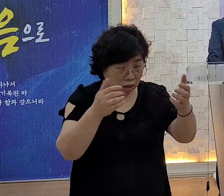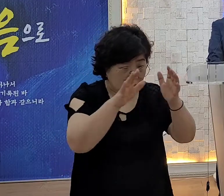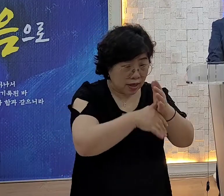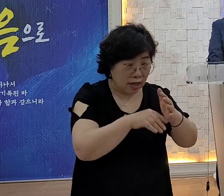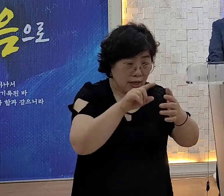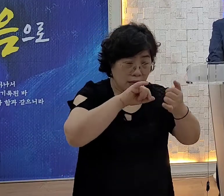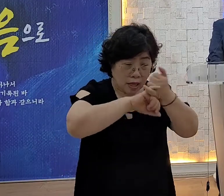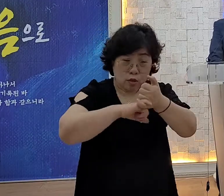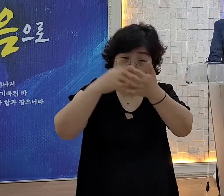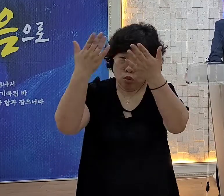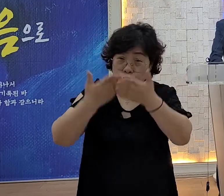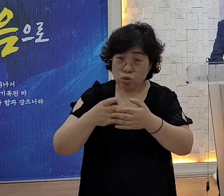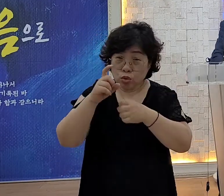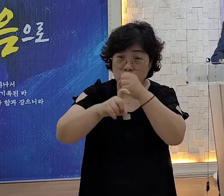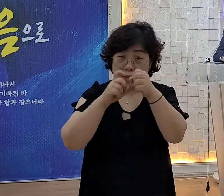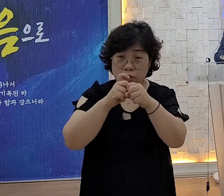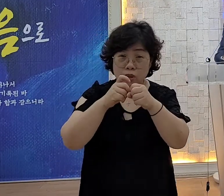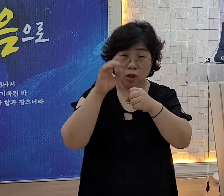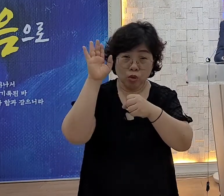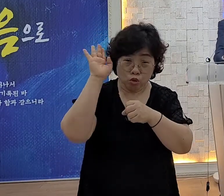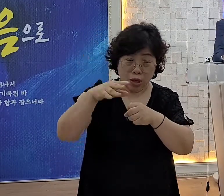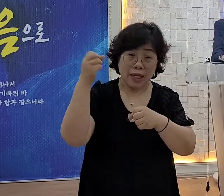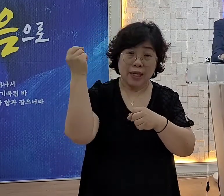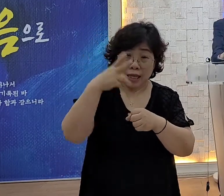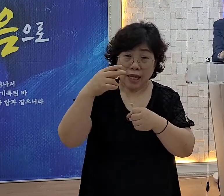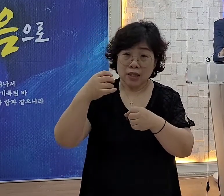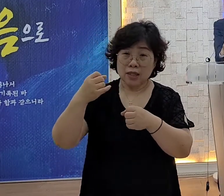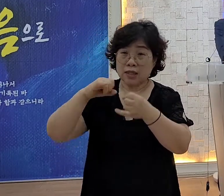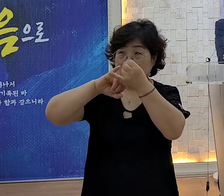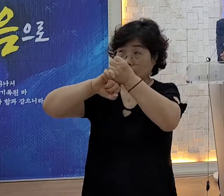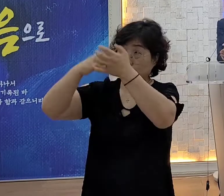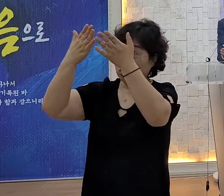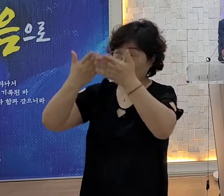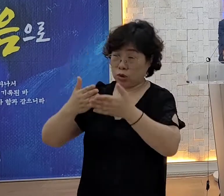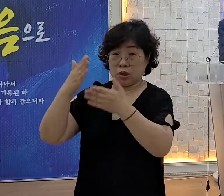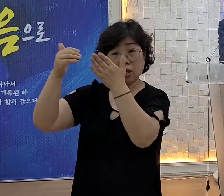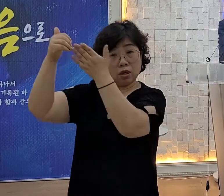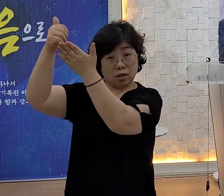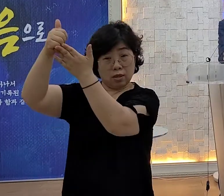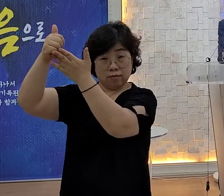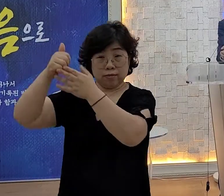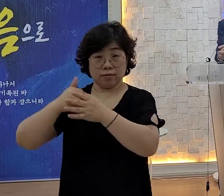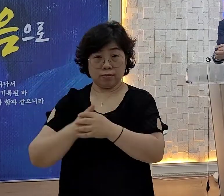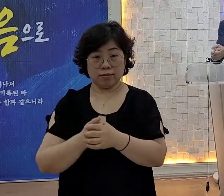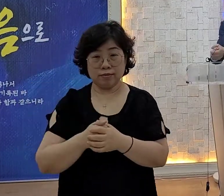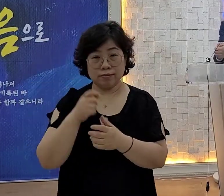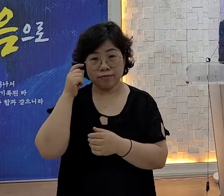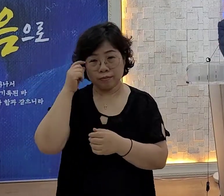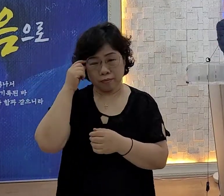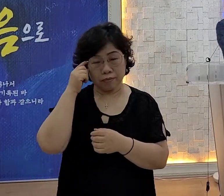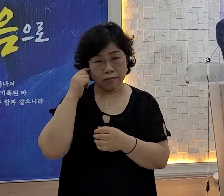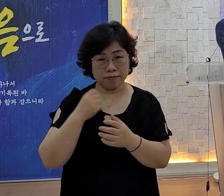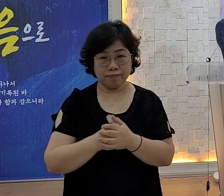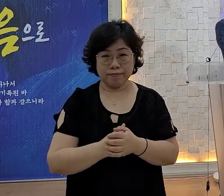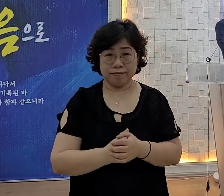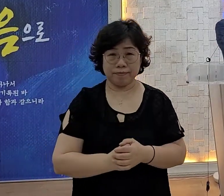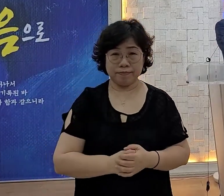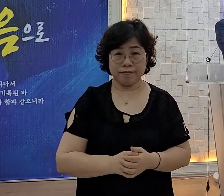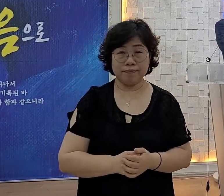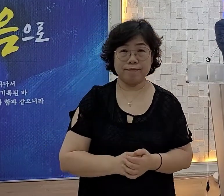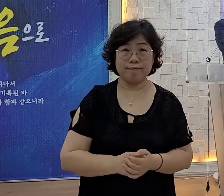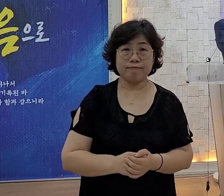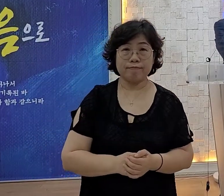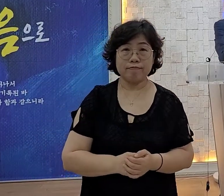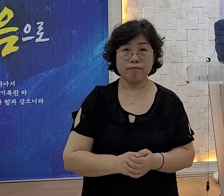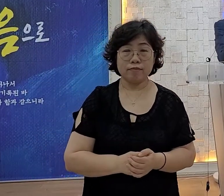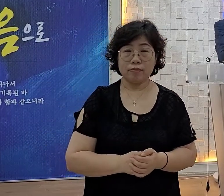같아서 하나님께서 갑자기 그 밤에 이 아브라함의 손을 잡고 집 밖으로 나갑니다.